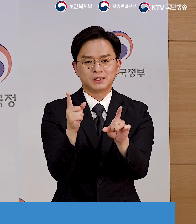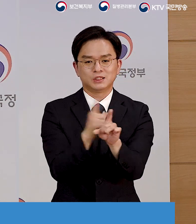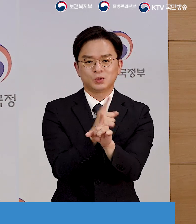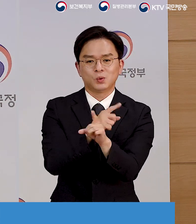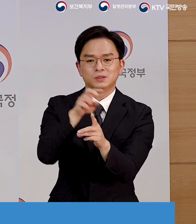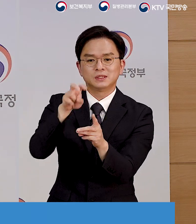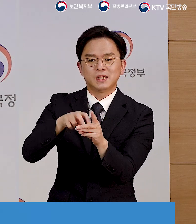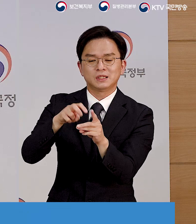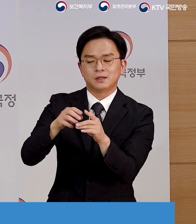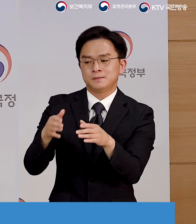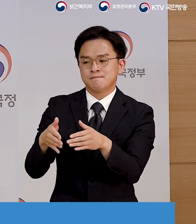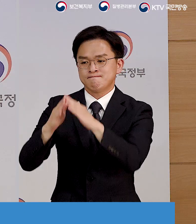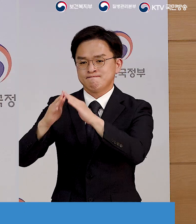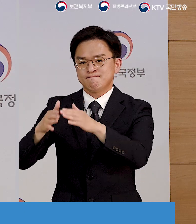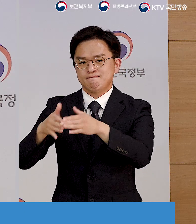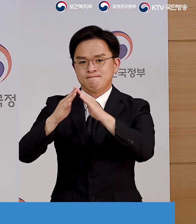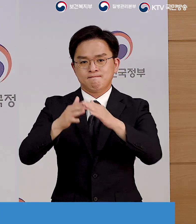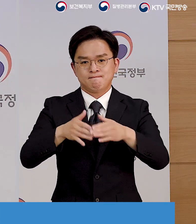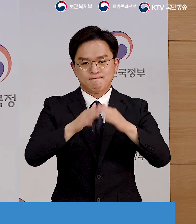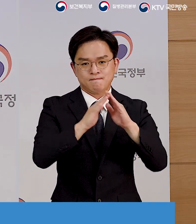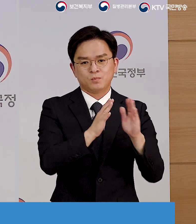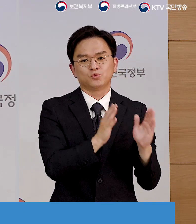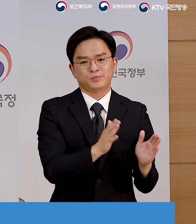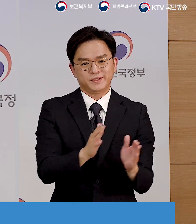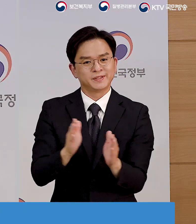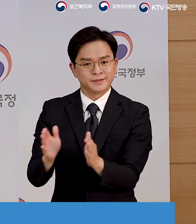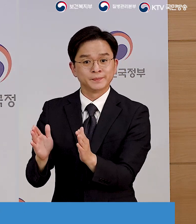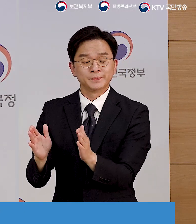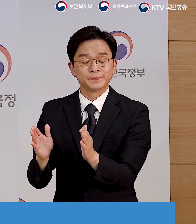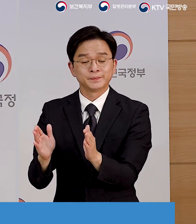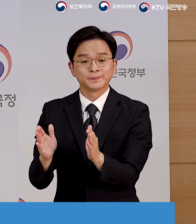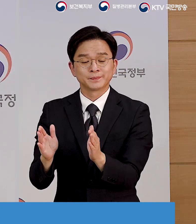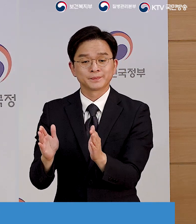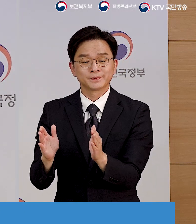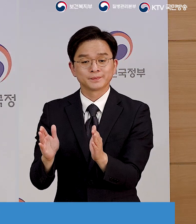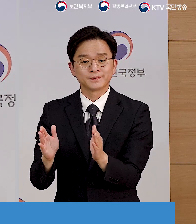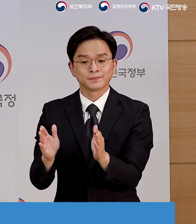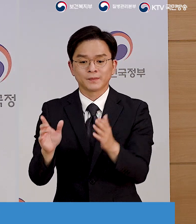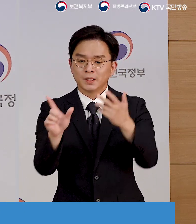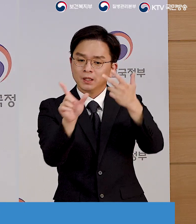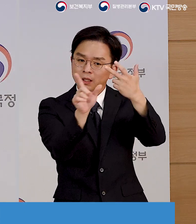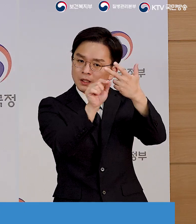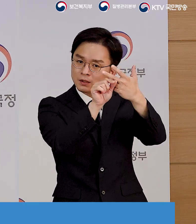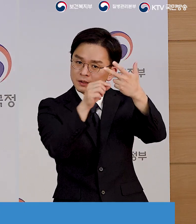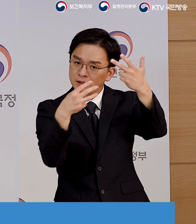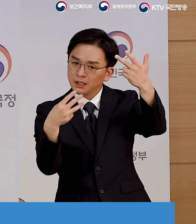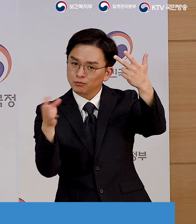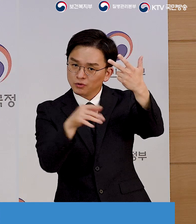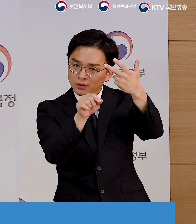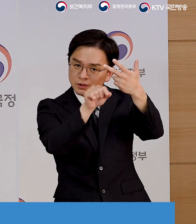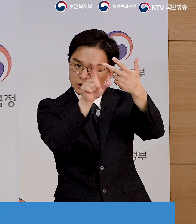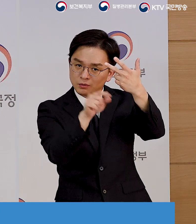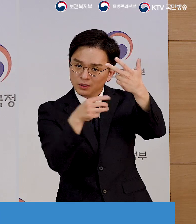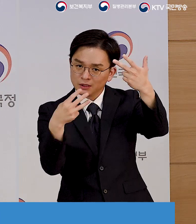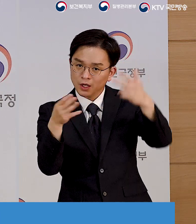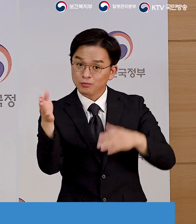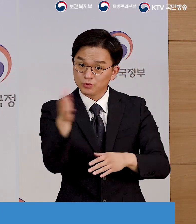그 수용 여부는 아마 그 다음 날 6월 30일부터 실제적으로